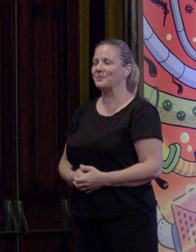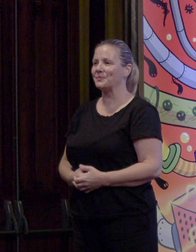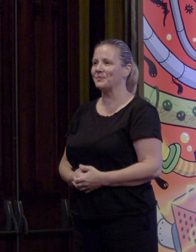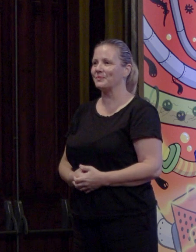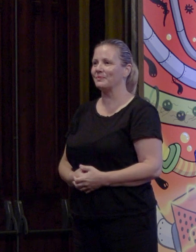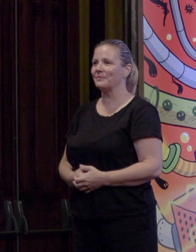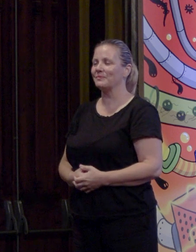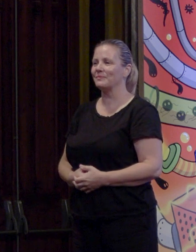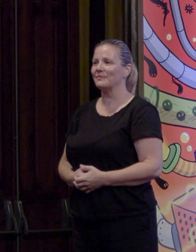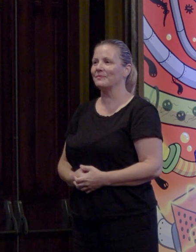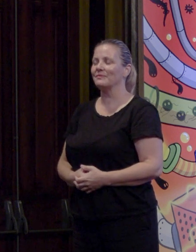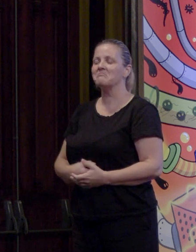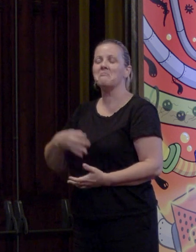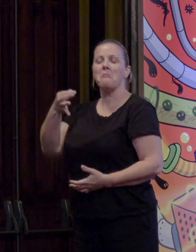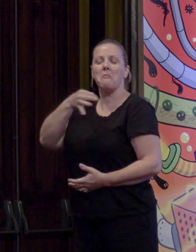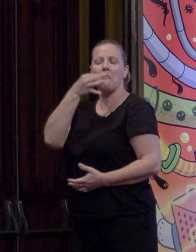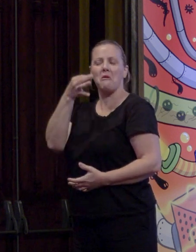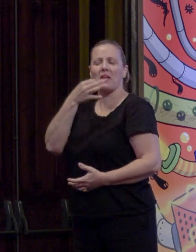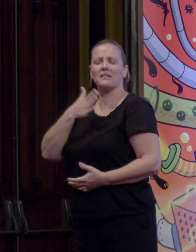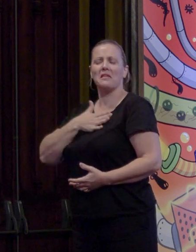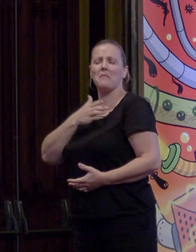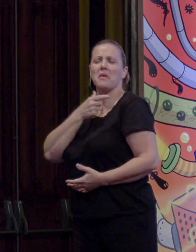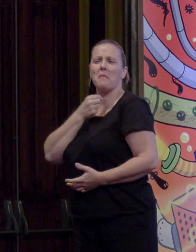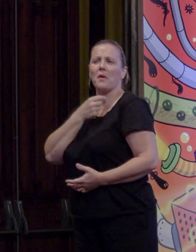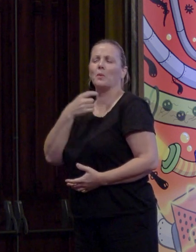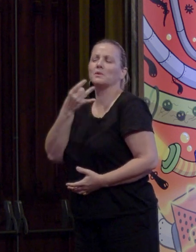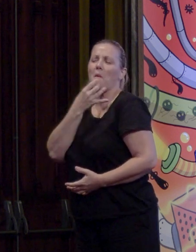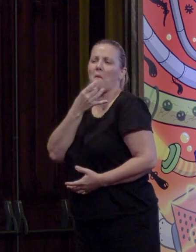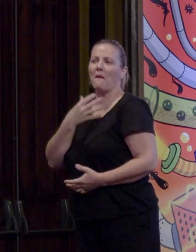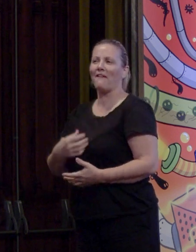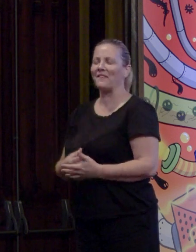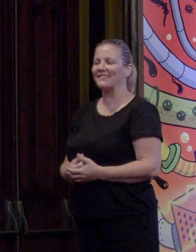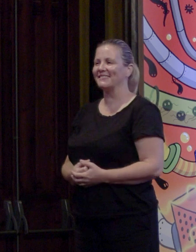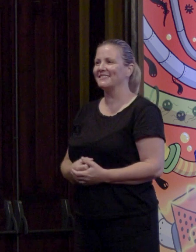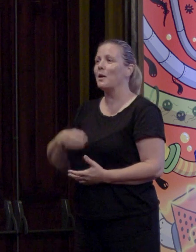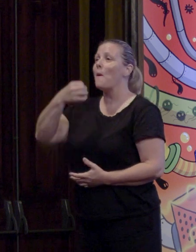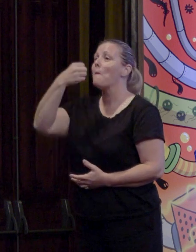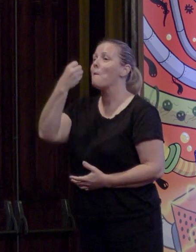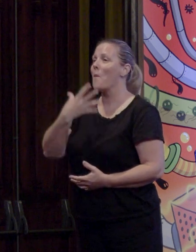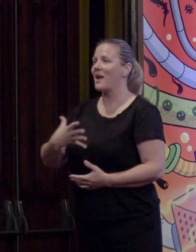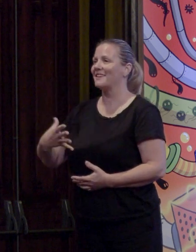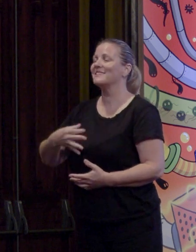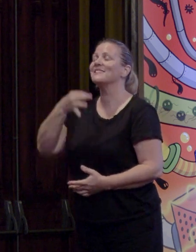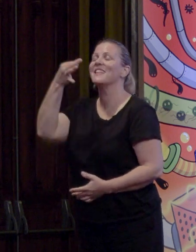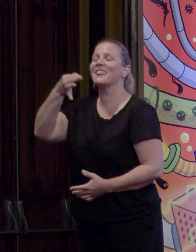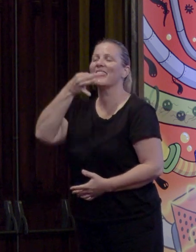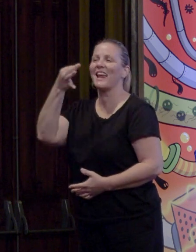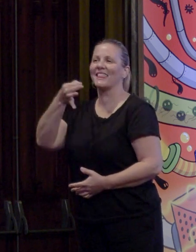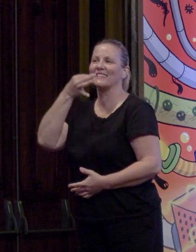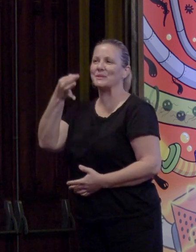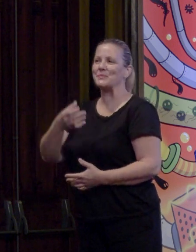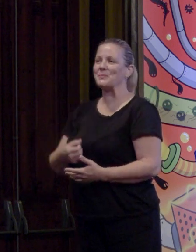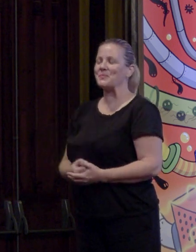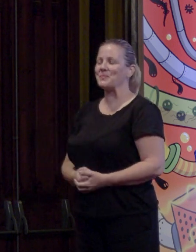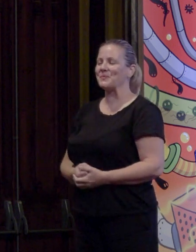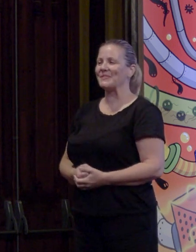Por la tarde a mí me gusta tomarme un cafecito o un té. Así que chicos, todos conmigo, buenas tardes, ¿no?